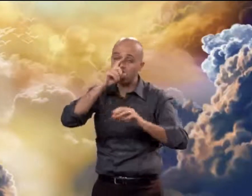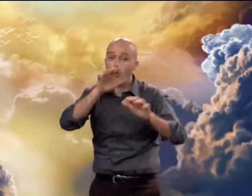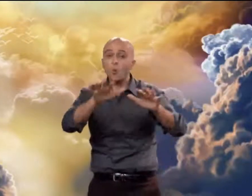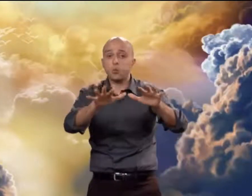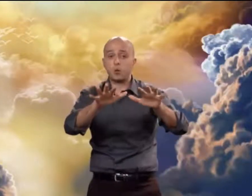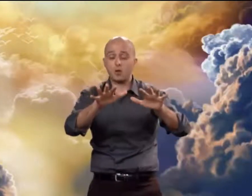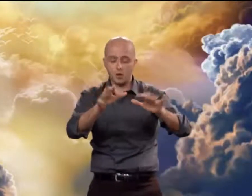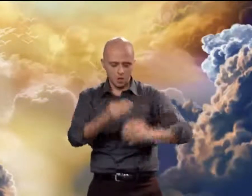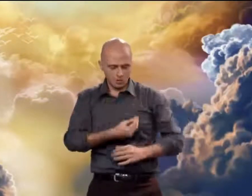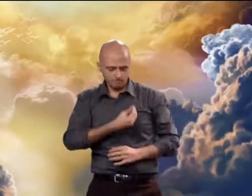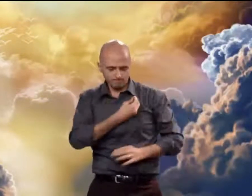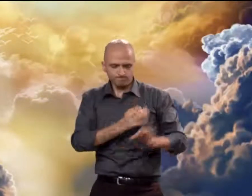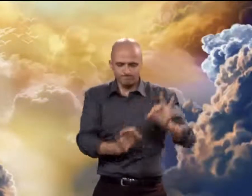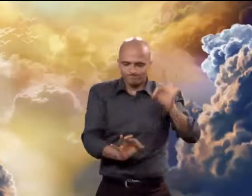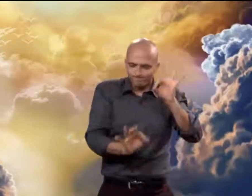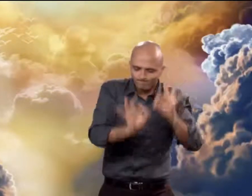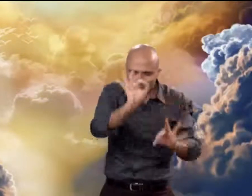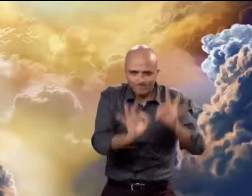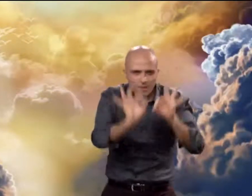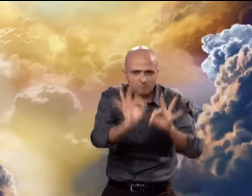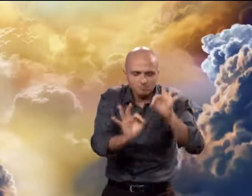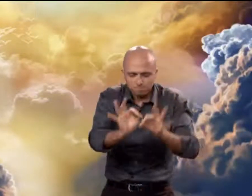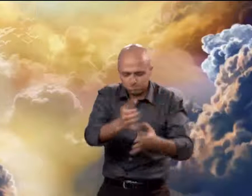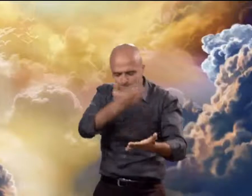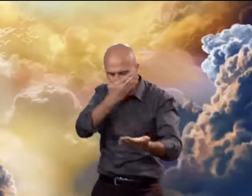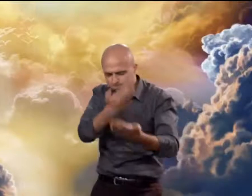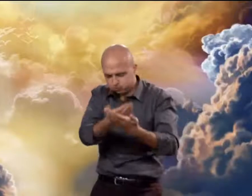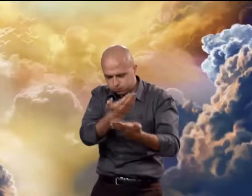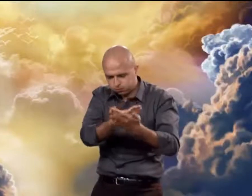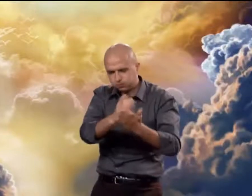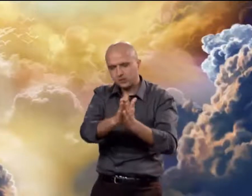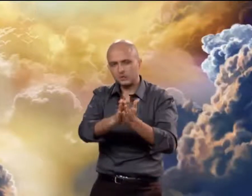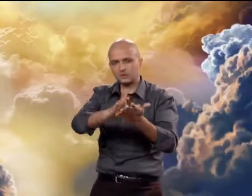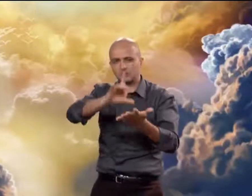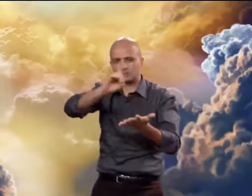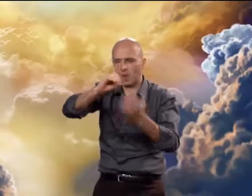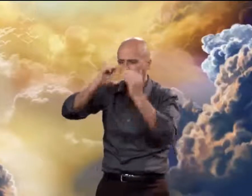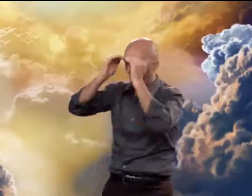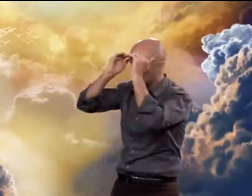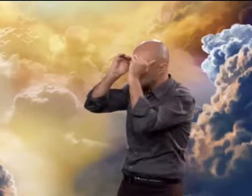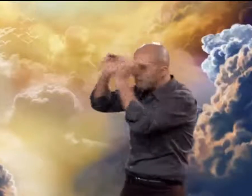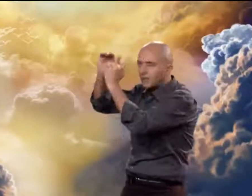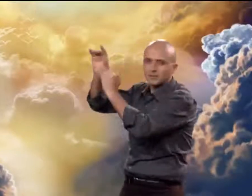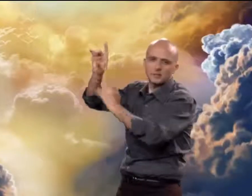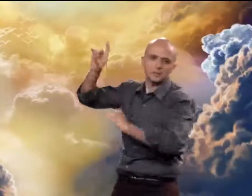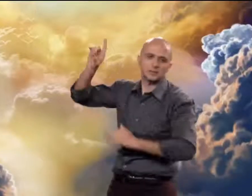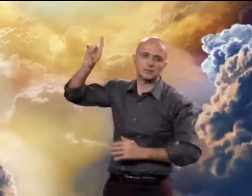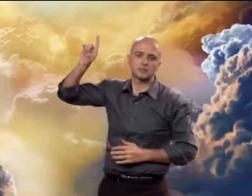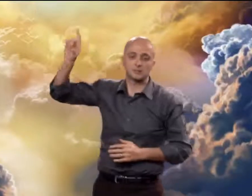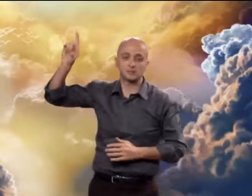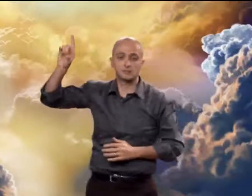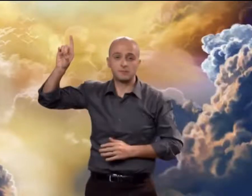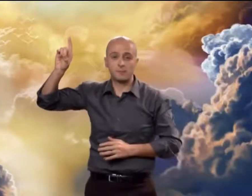da oportunidade de salvação. Como é grande o dia do Senhor! Como será terrível! Quem poderá